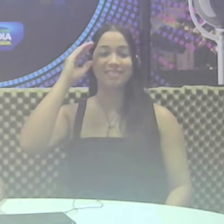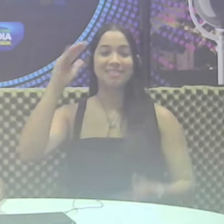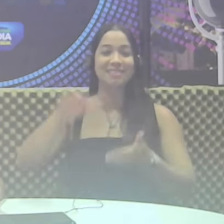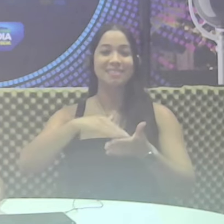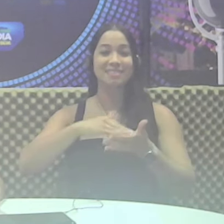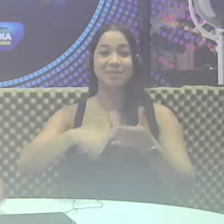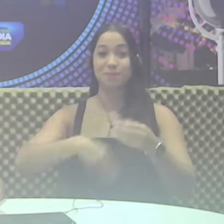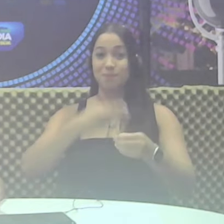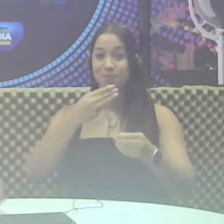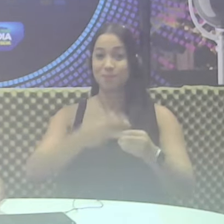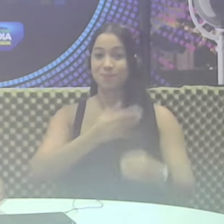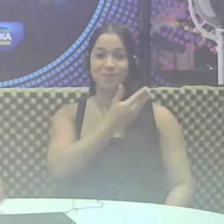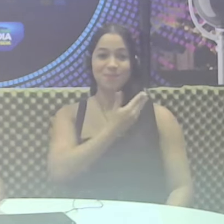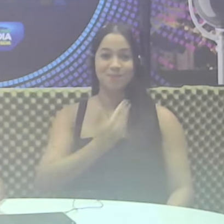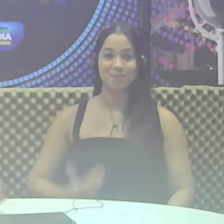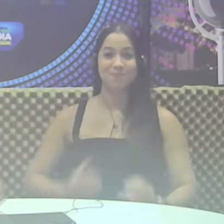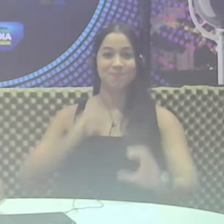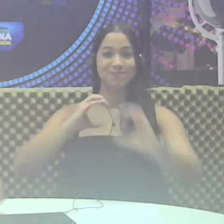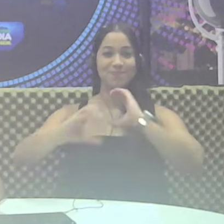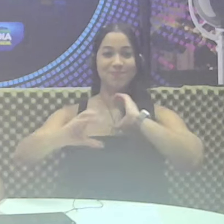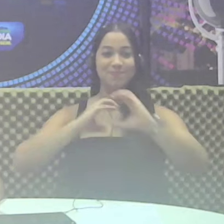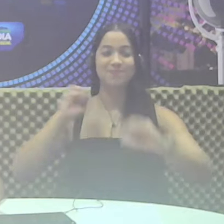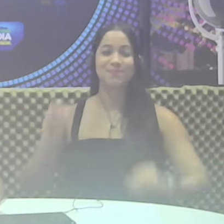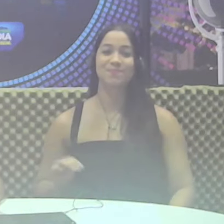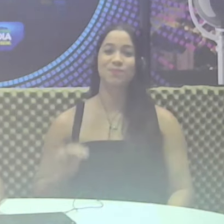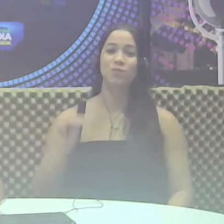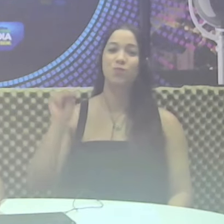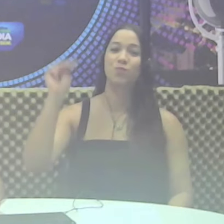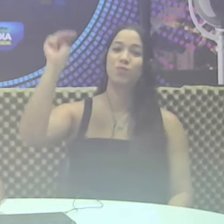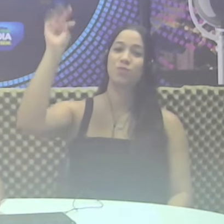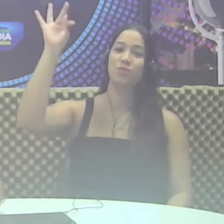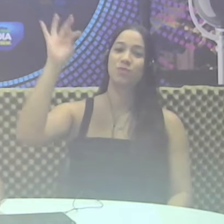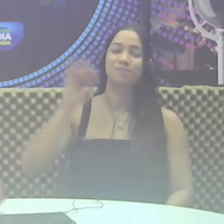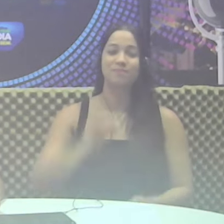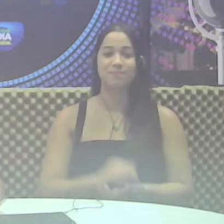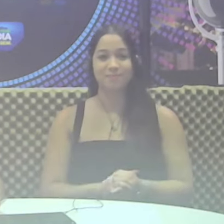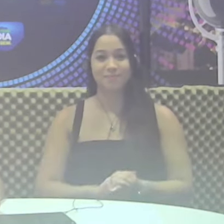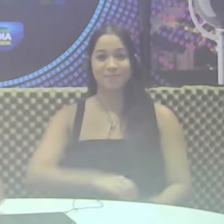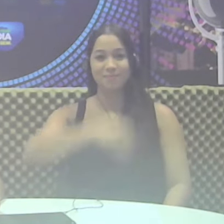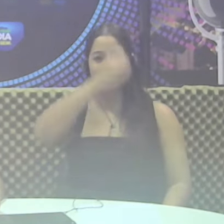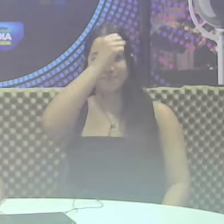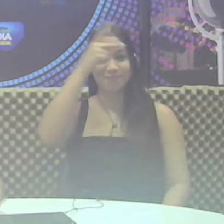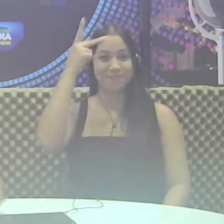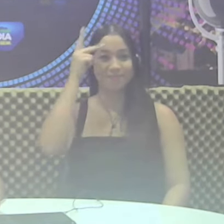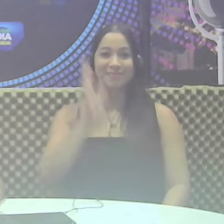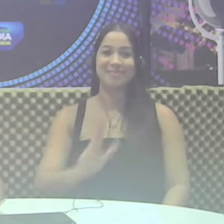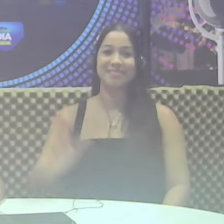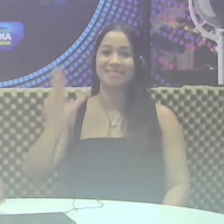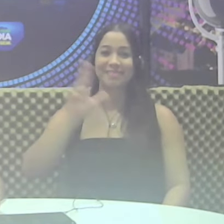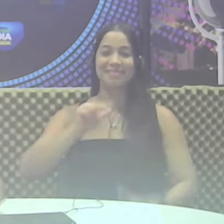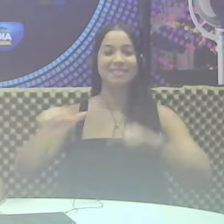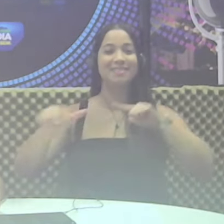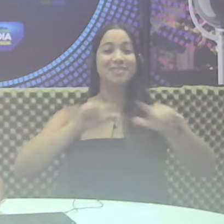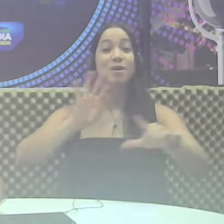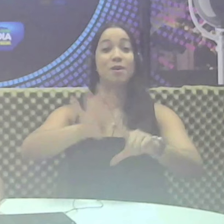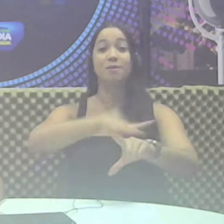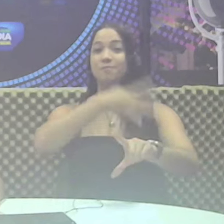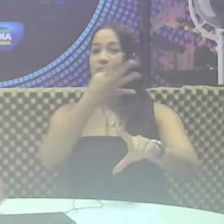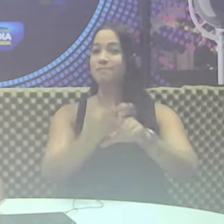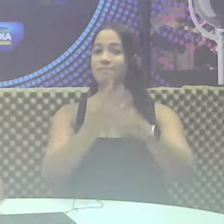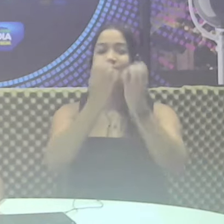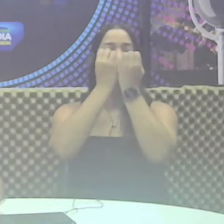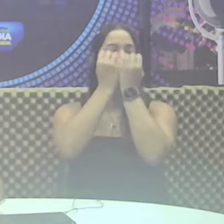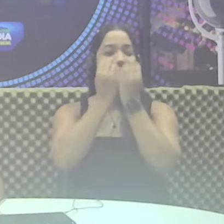Silva. Secretário Municipal de Governo e Comunicação, Marco Túlio de Castro Kalimann. Prefeitura de Uberlândia.